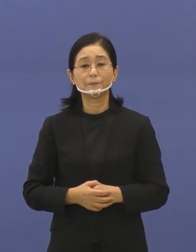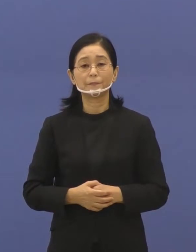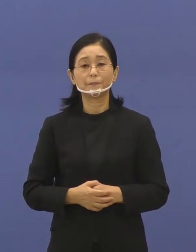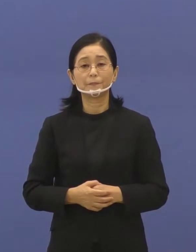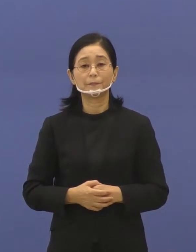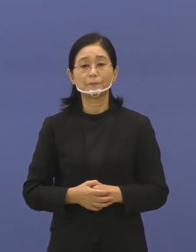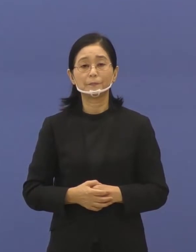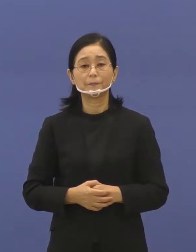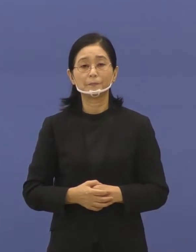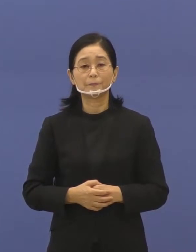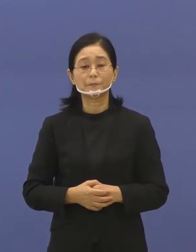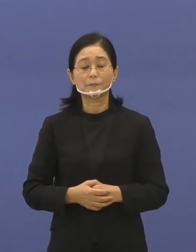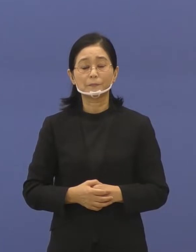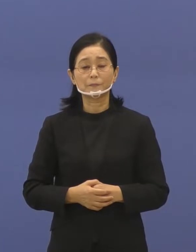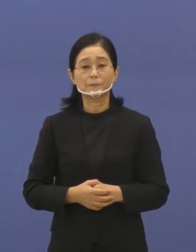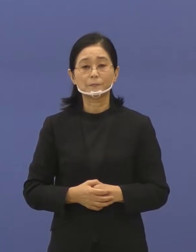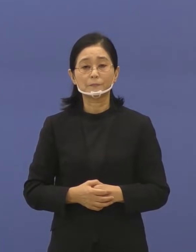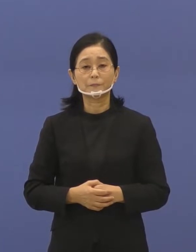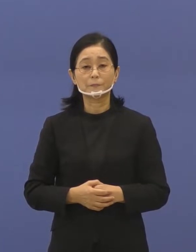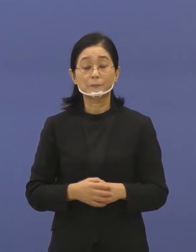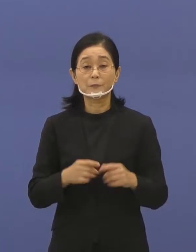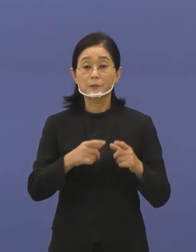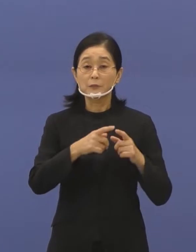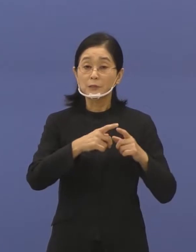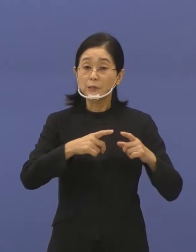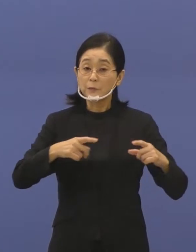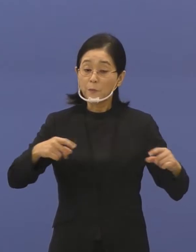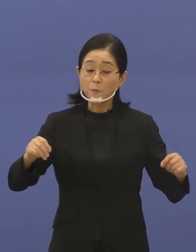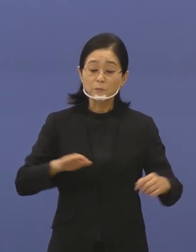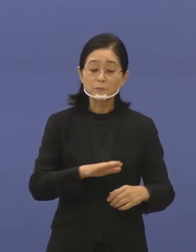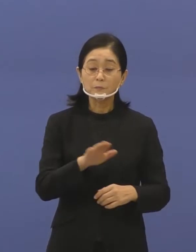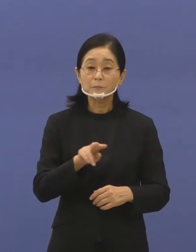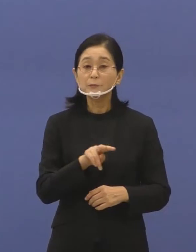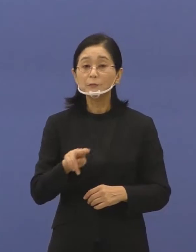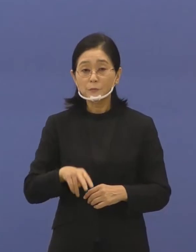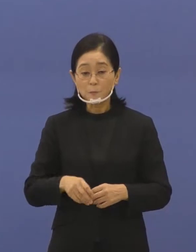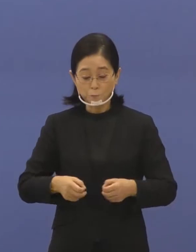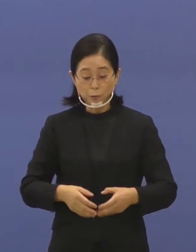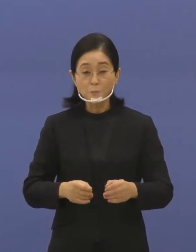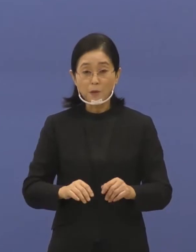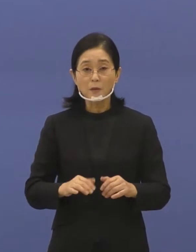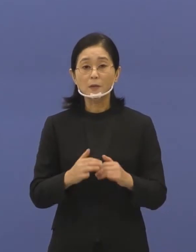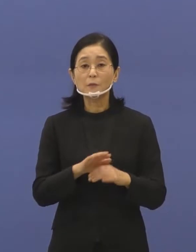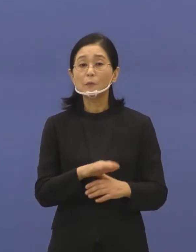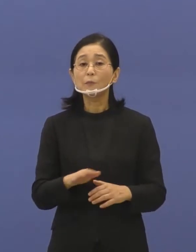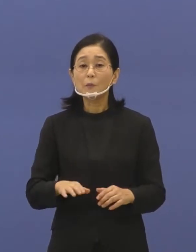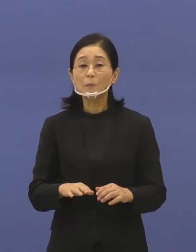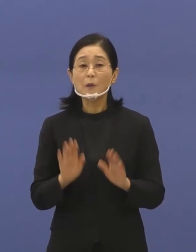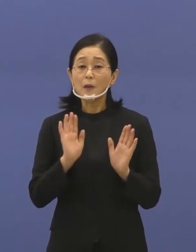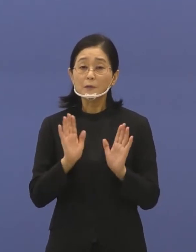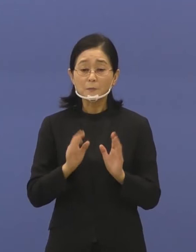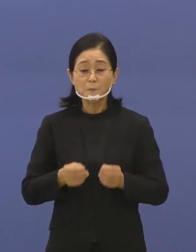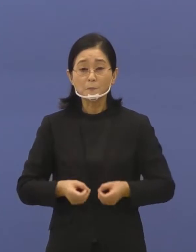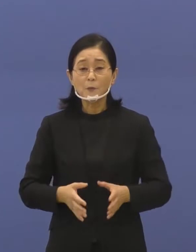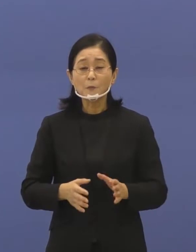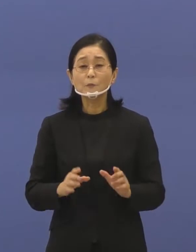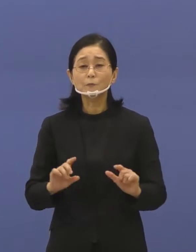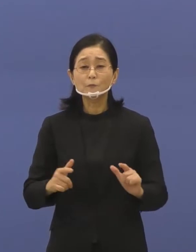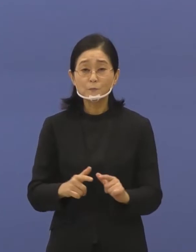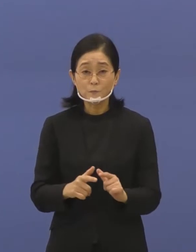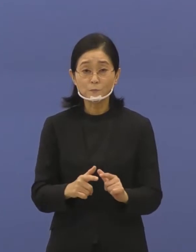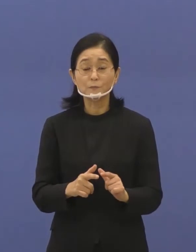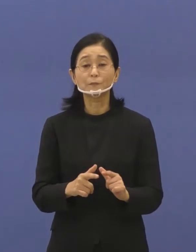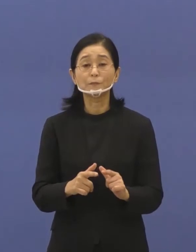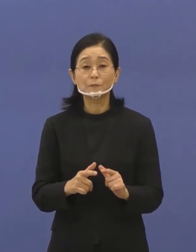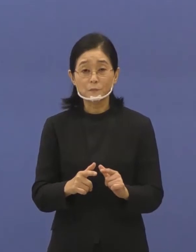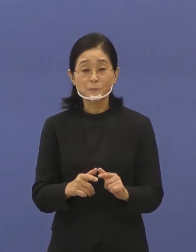日本全体の少子化もあって、今若い人たちはむしろ人手不足